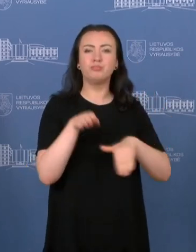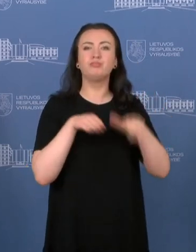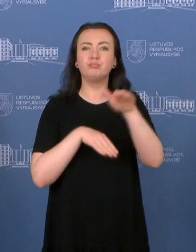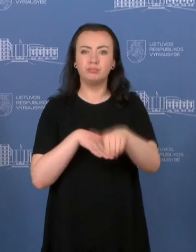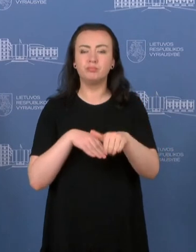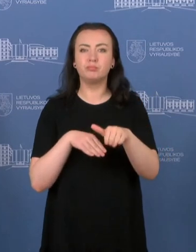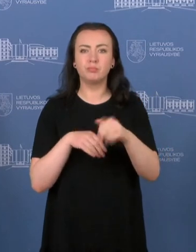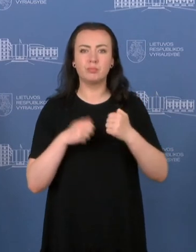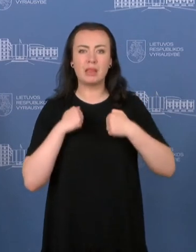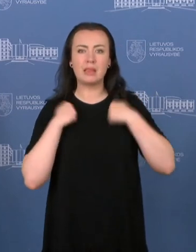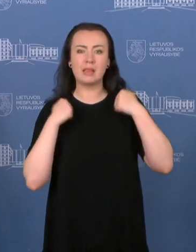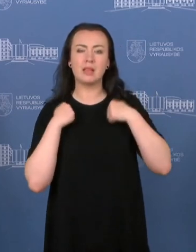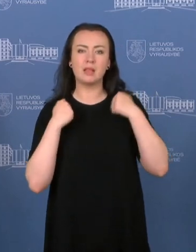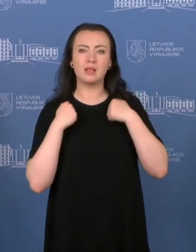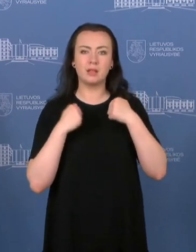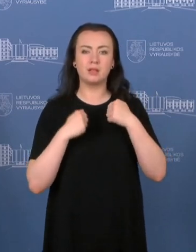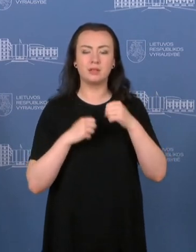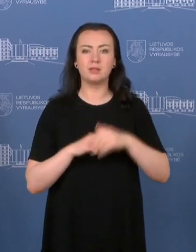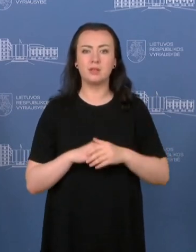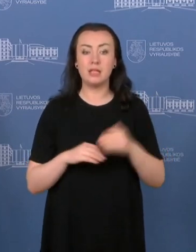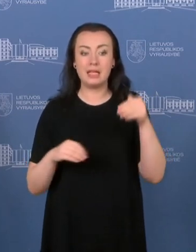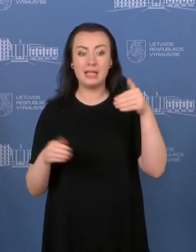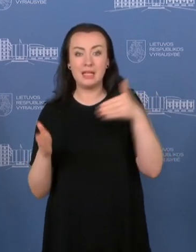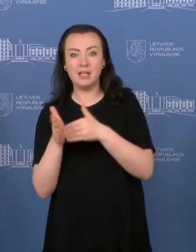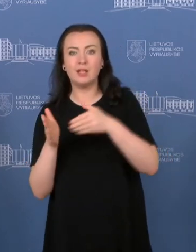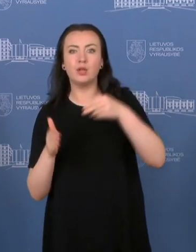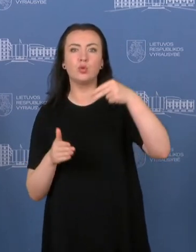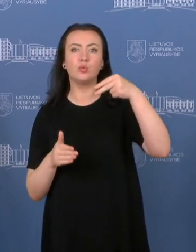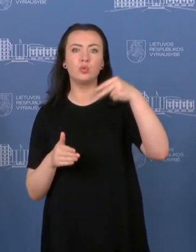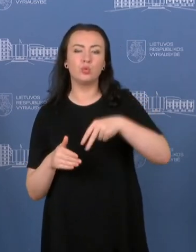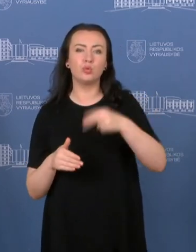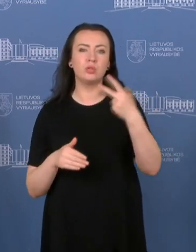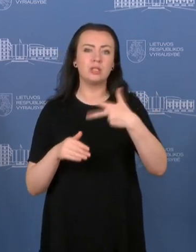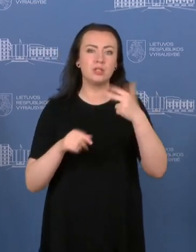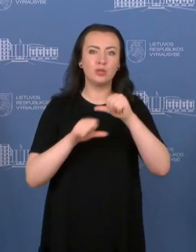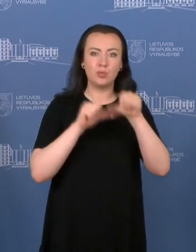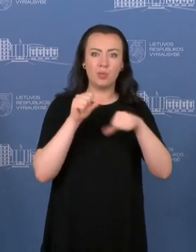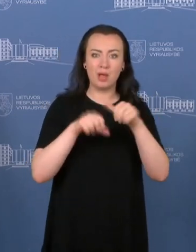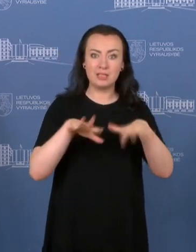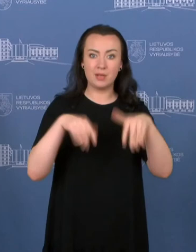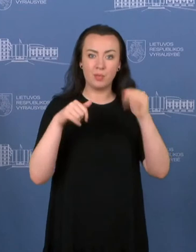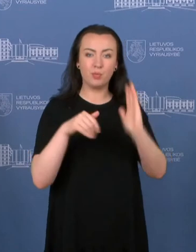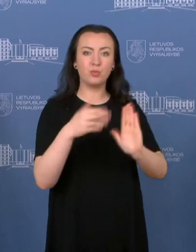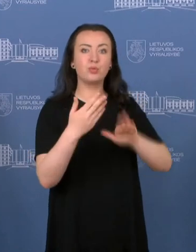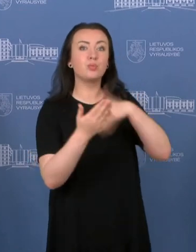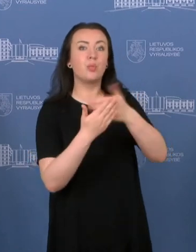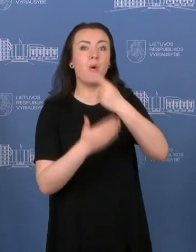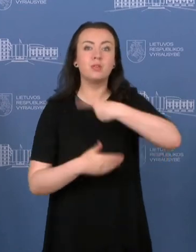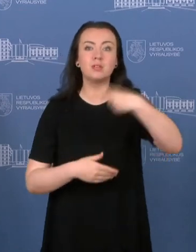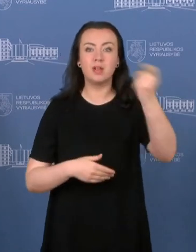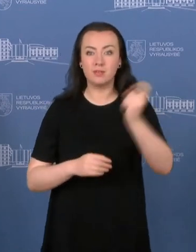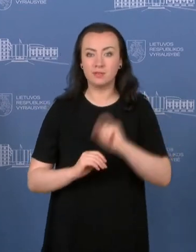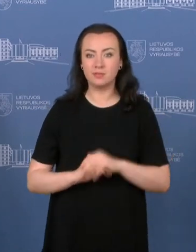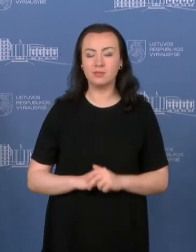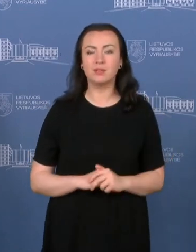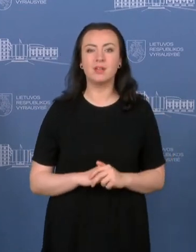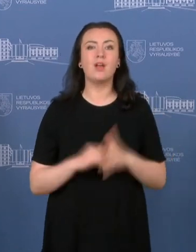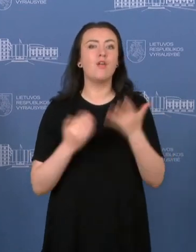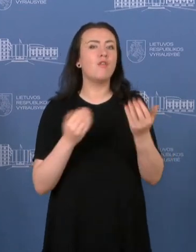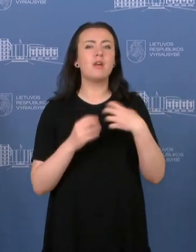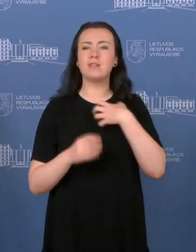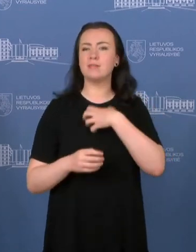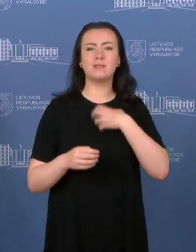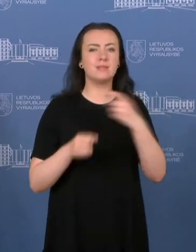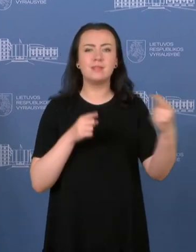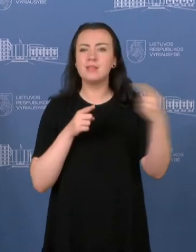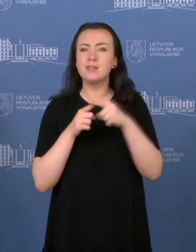kaitos strategiją iki 2030 metų Seimui. Tai Seime šitas nutarimas bus pateiktas jau kitą savaitę. O jo esmė yra